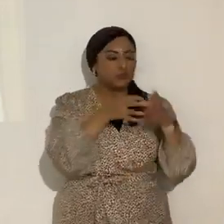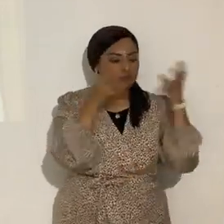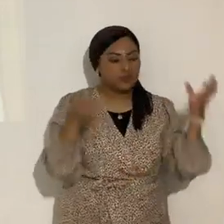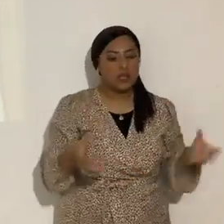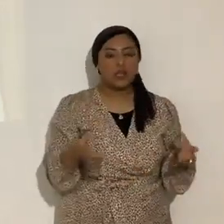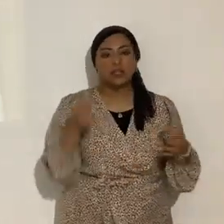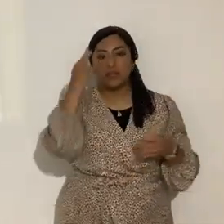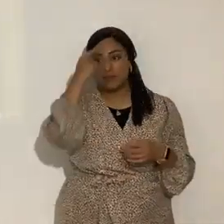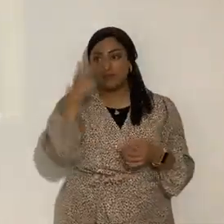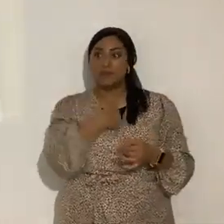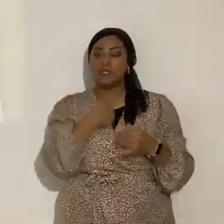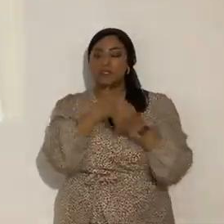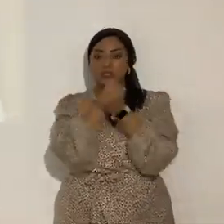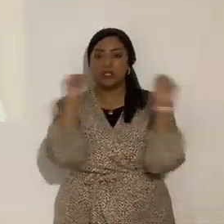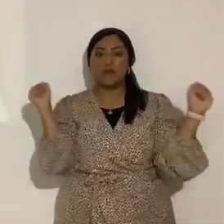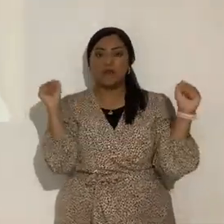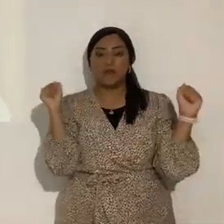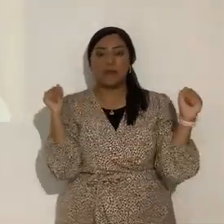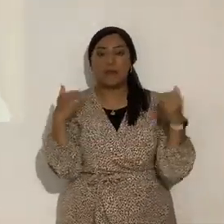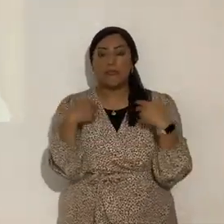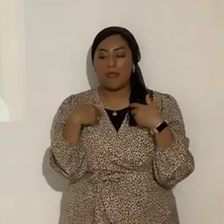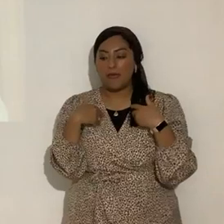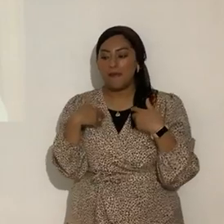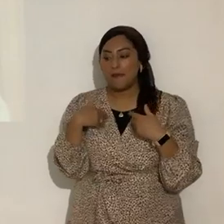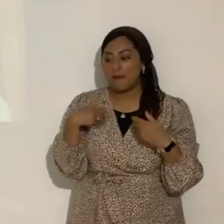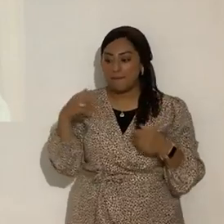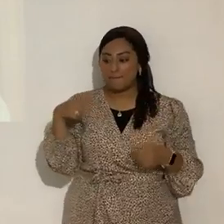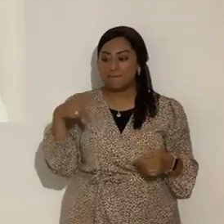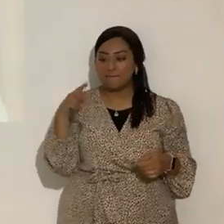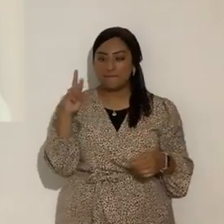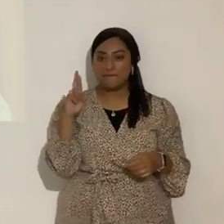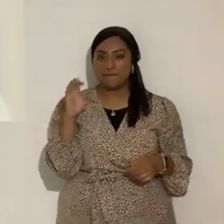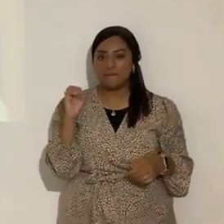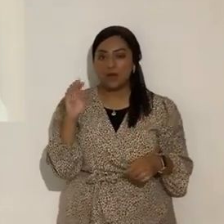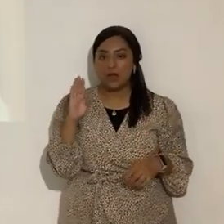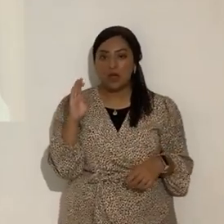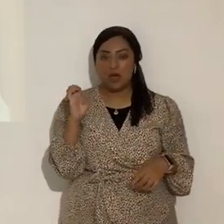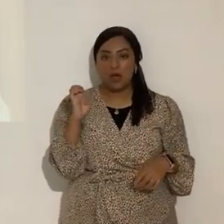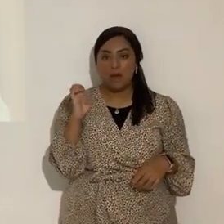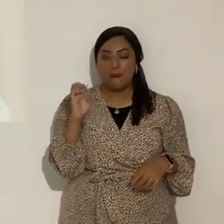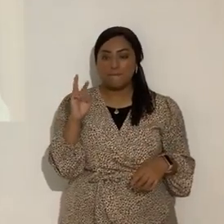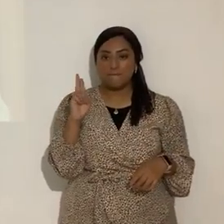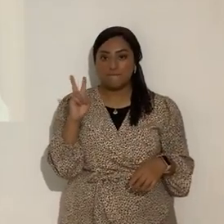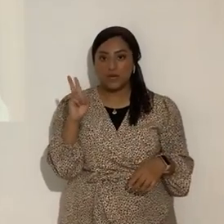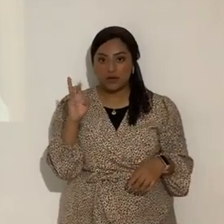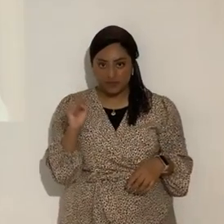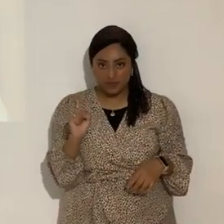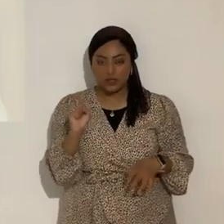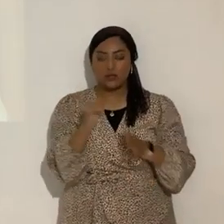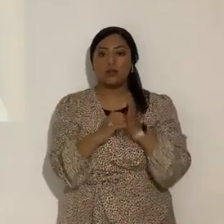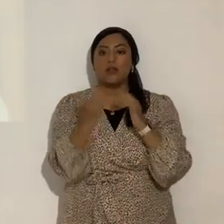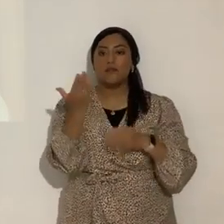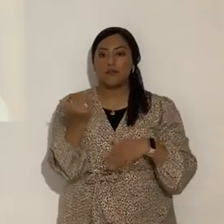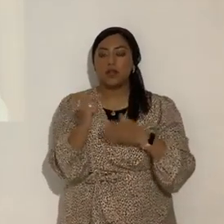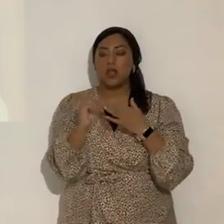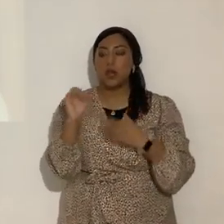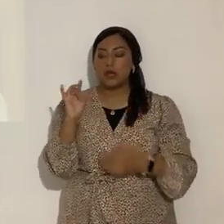Proverbios, ahí adelantito de los Salmos, vamos a buscar Proverbios 15:8, ¿sí? Proverbios